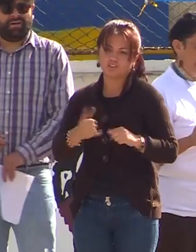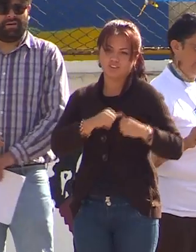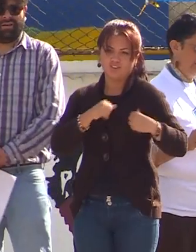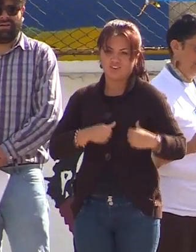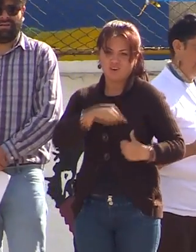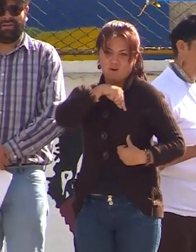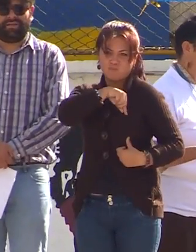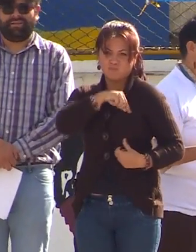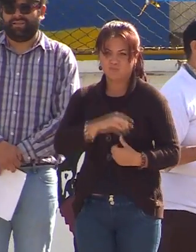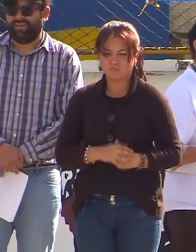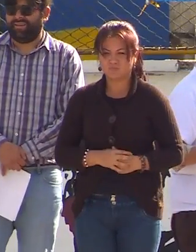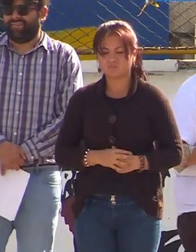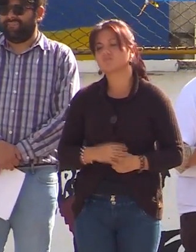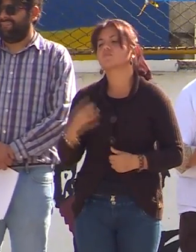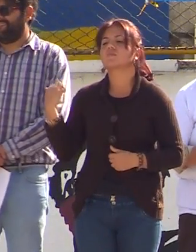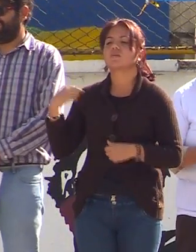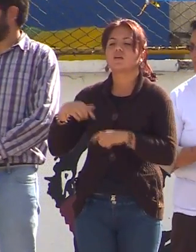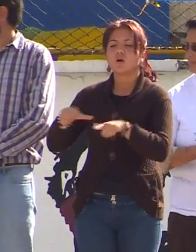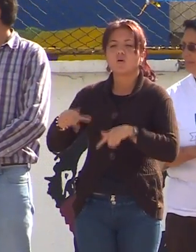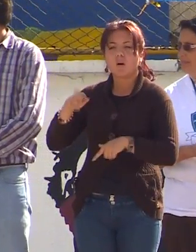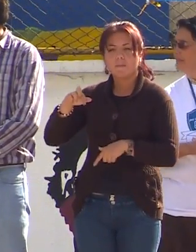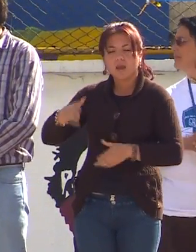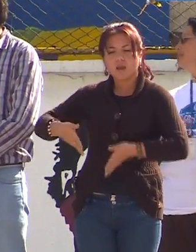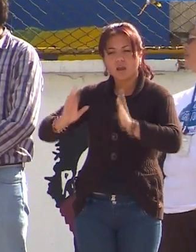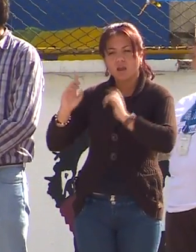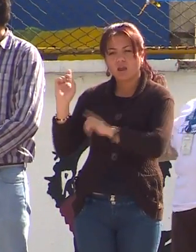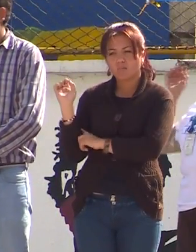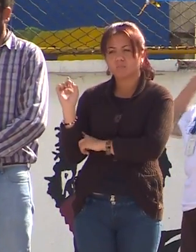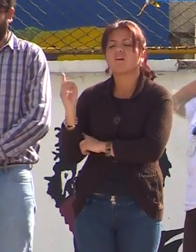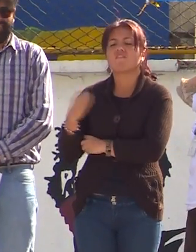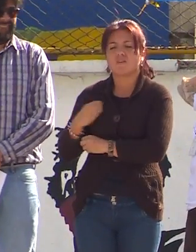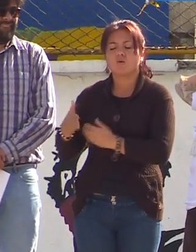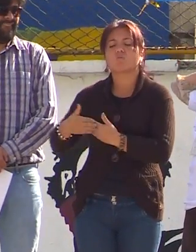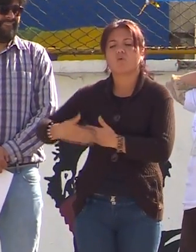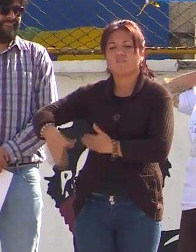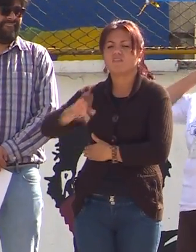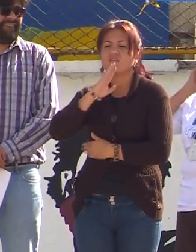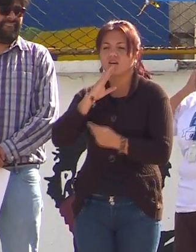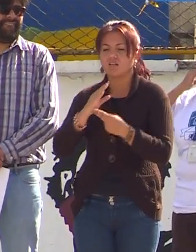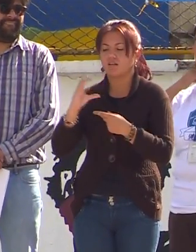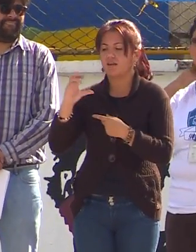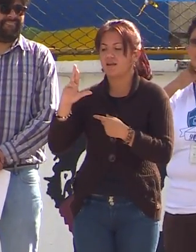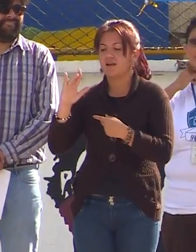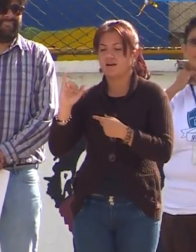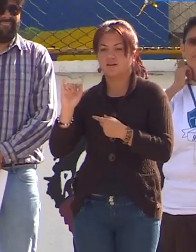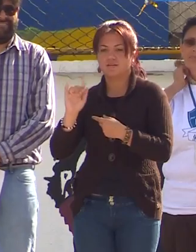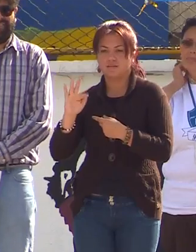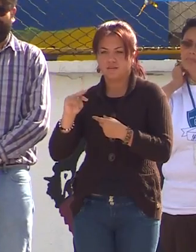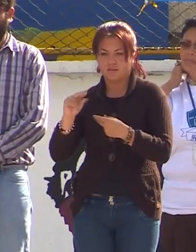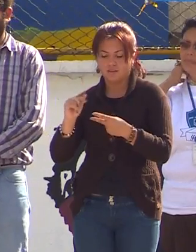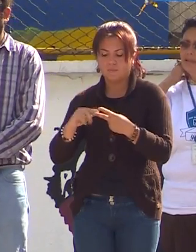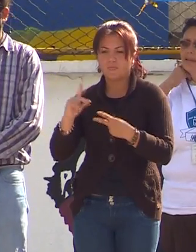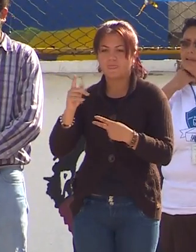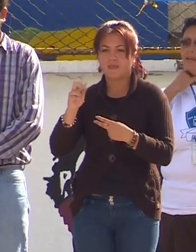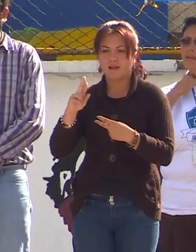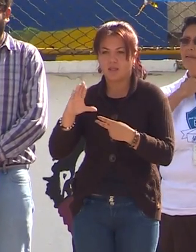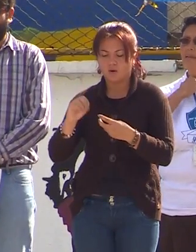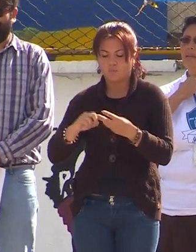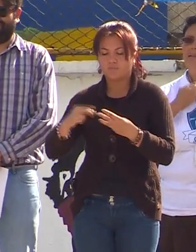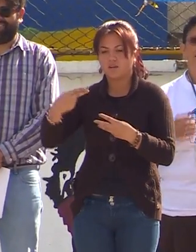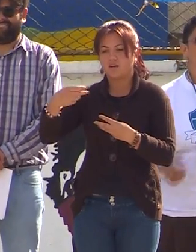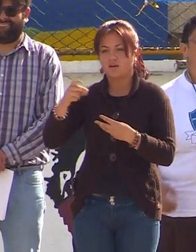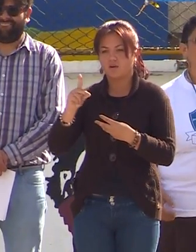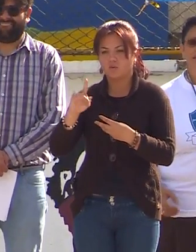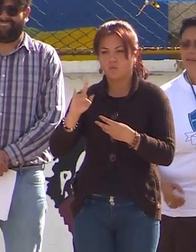P viven y vivirán Cristina, Darío, Eduardo, Miguel